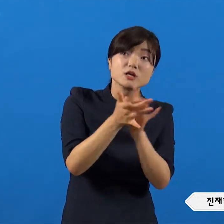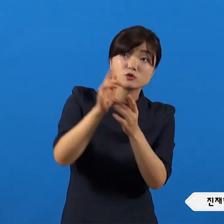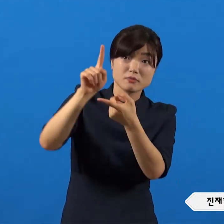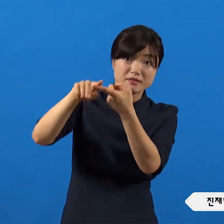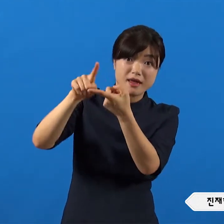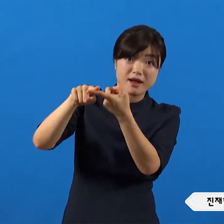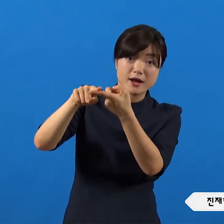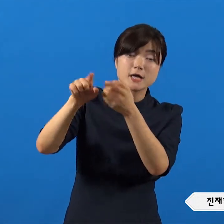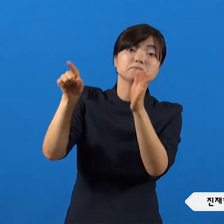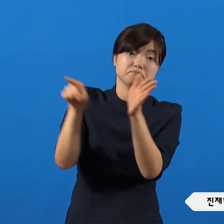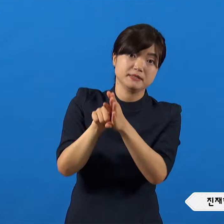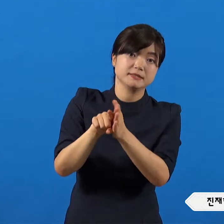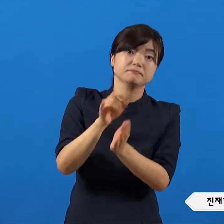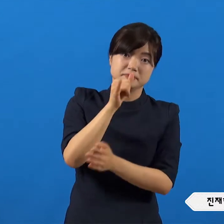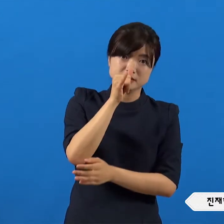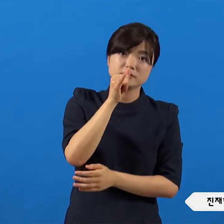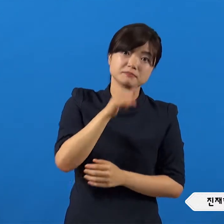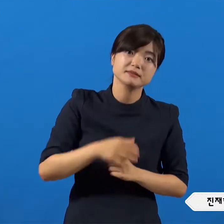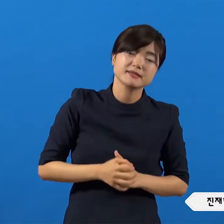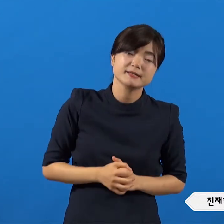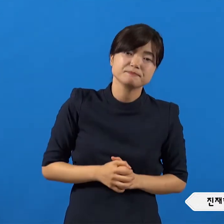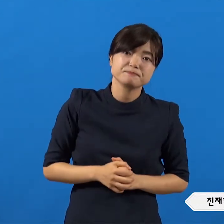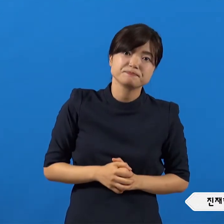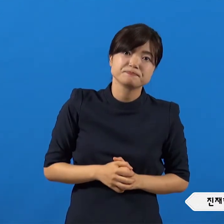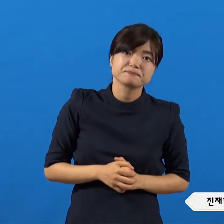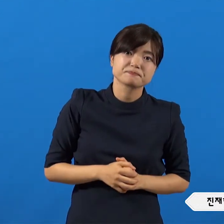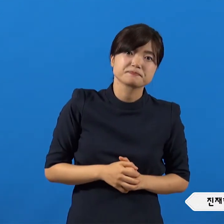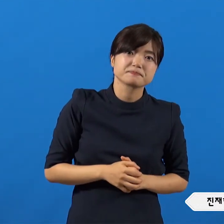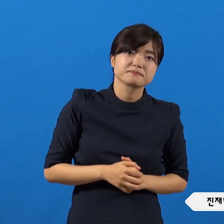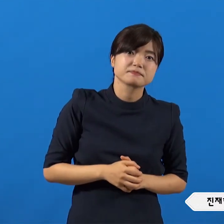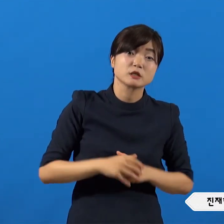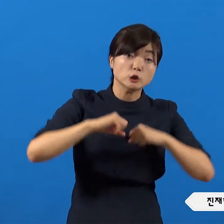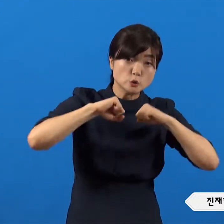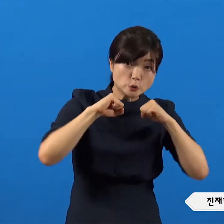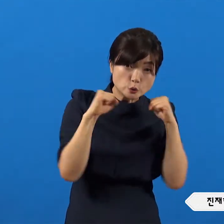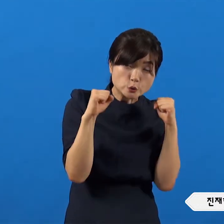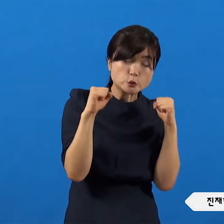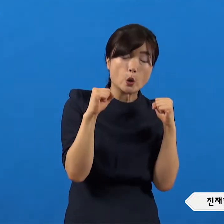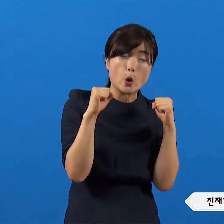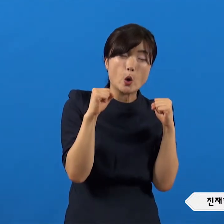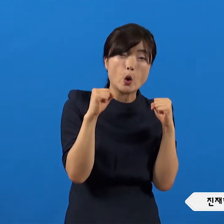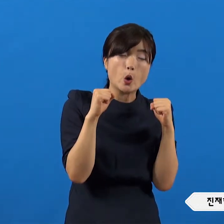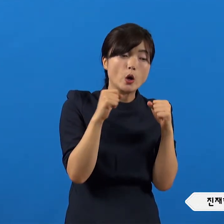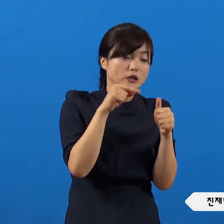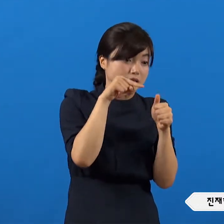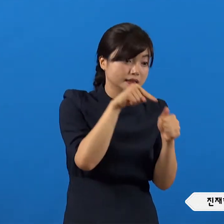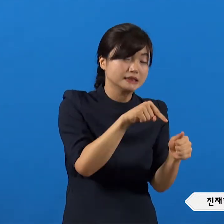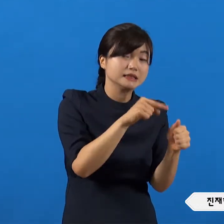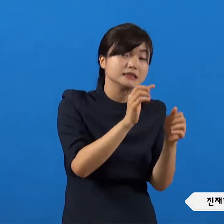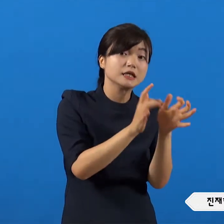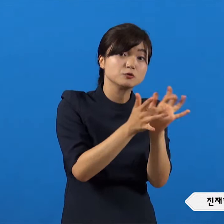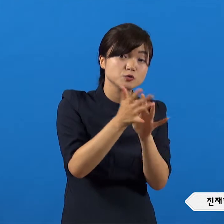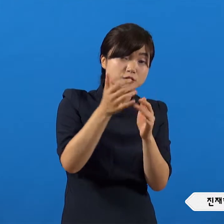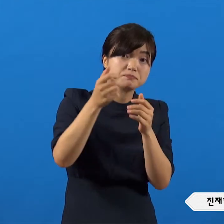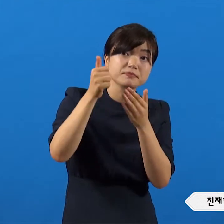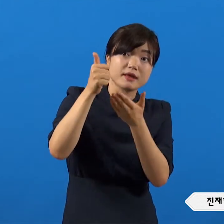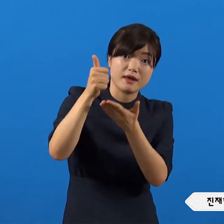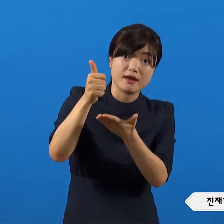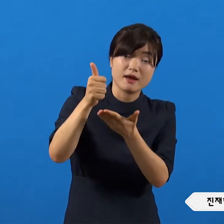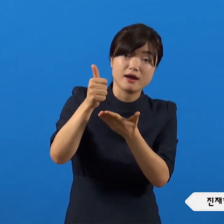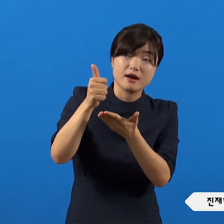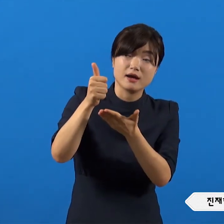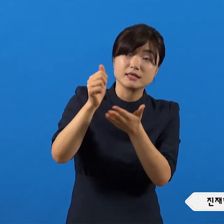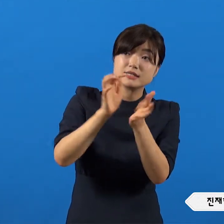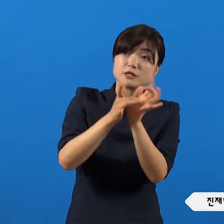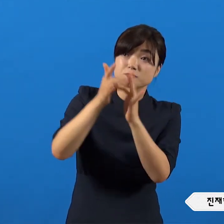대한 믿음이 있었습니다. 순종을 말씀하시는 그분에게 순종의 대상이 되는